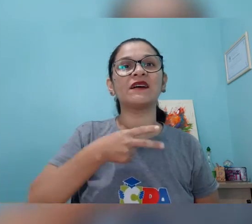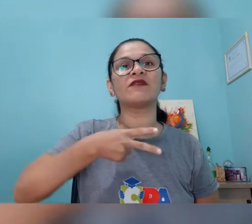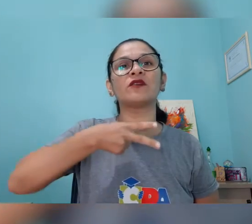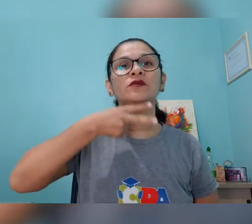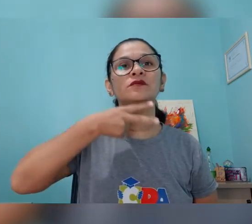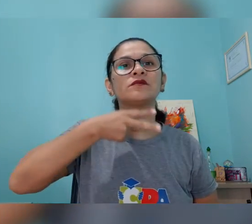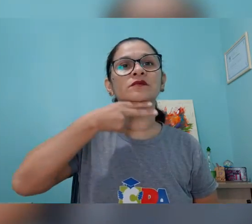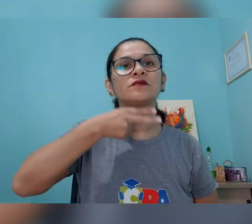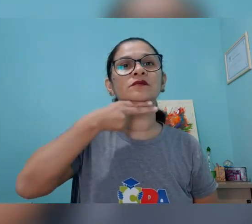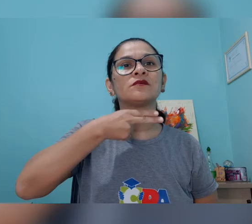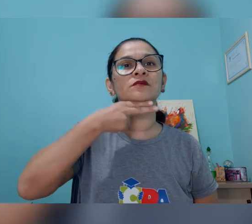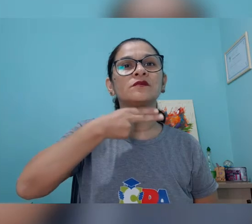bisavô,